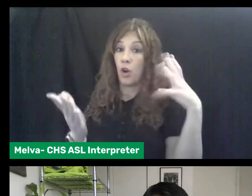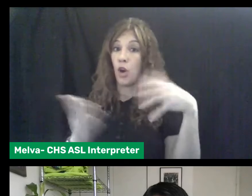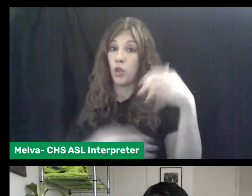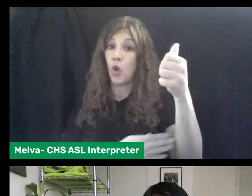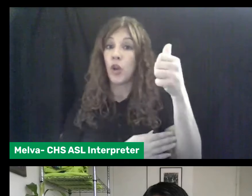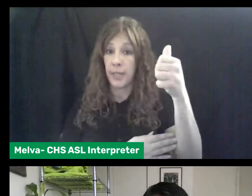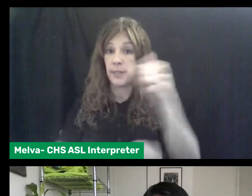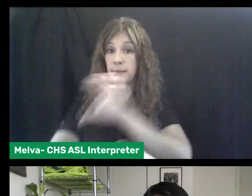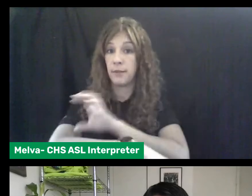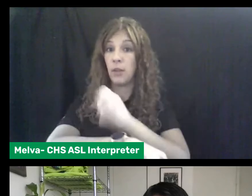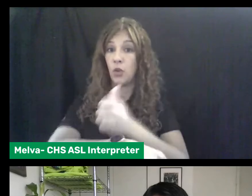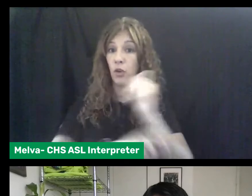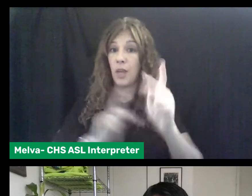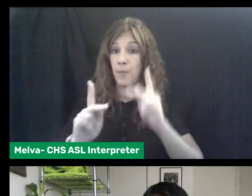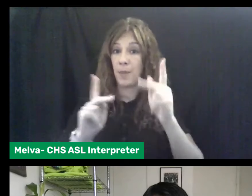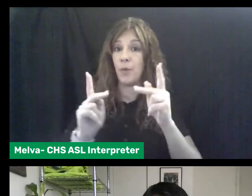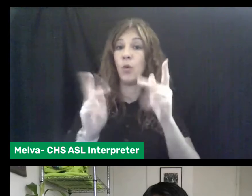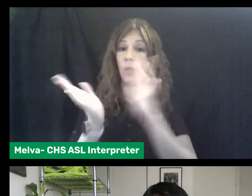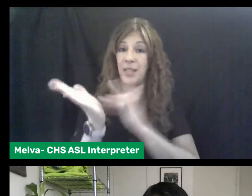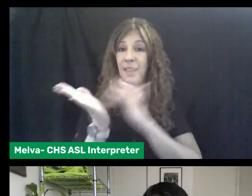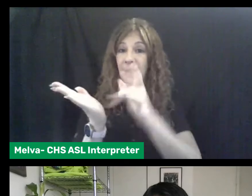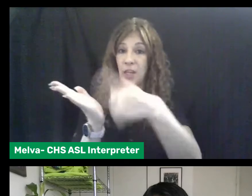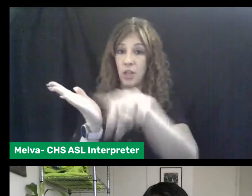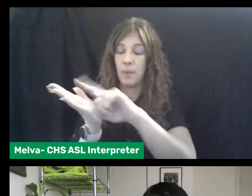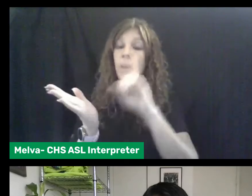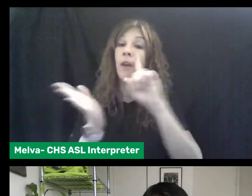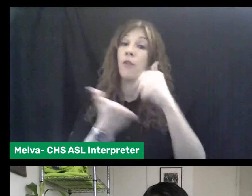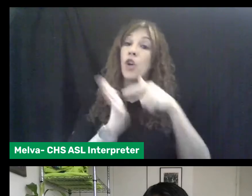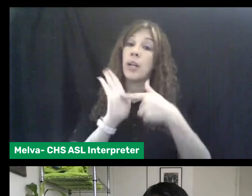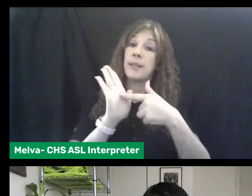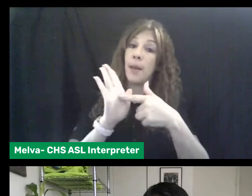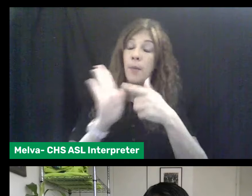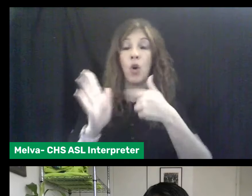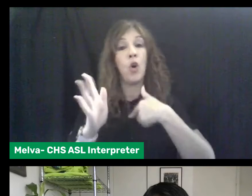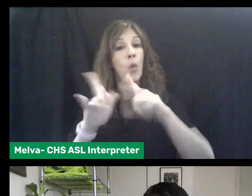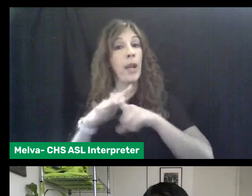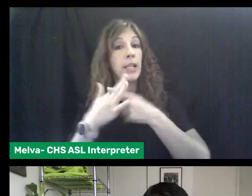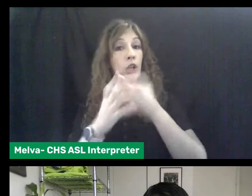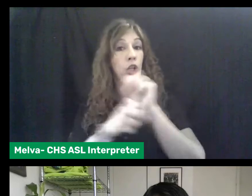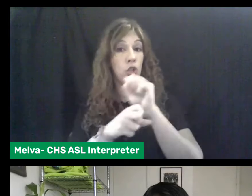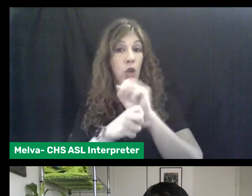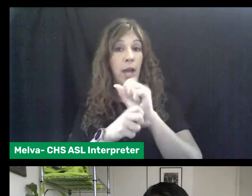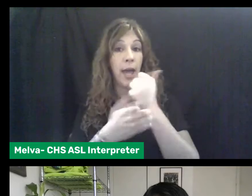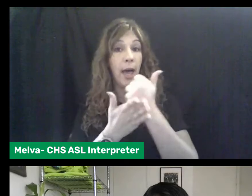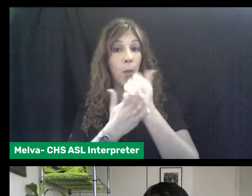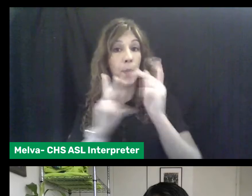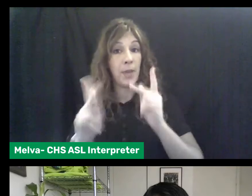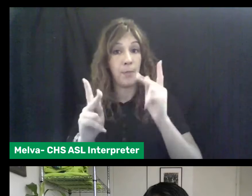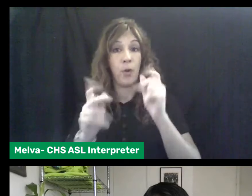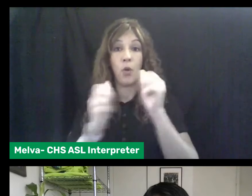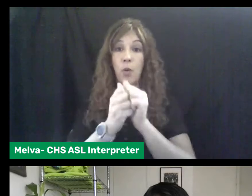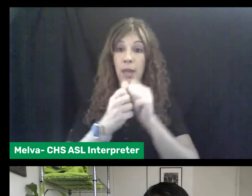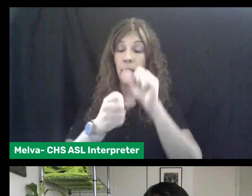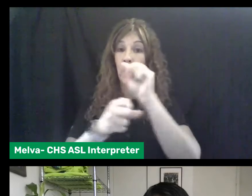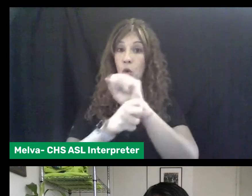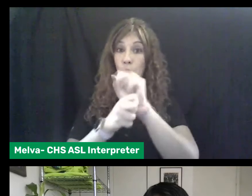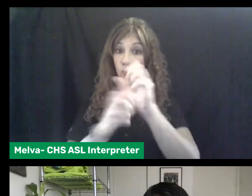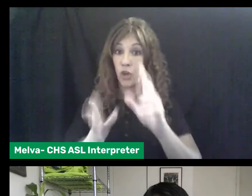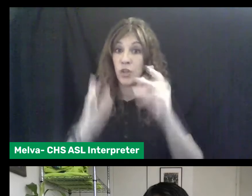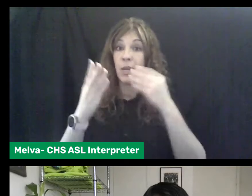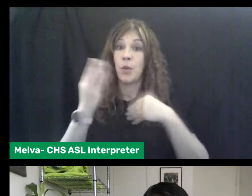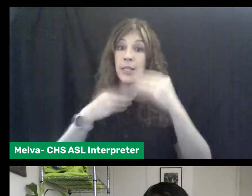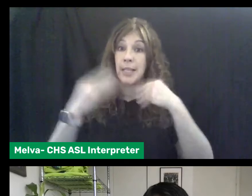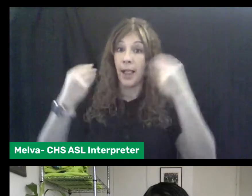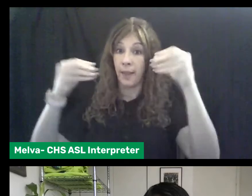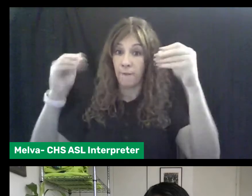cuando yo empecé a ayudar a vendedores ambulantes, Las multas eran de $1,500 para